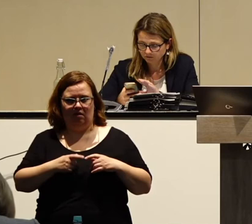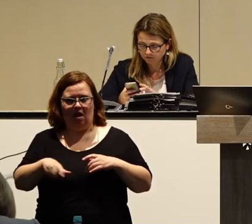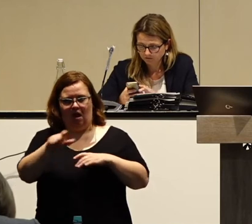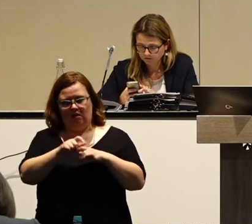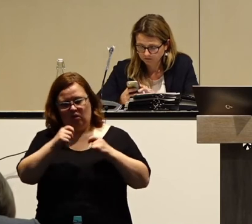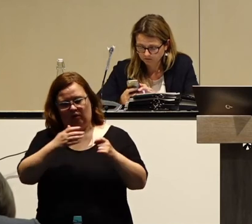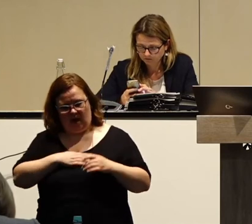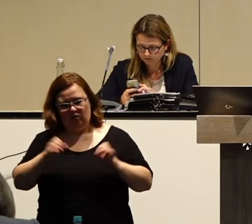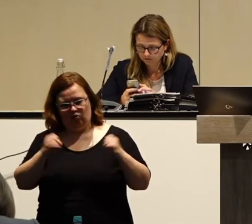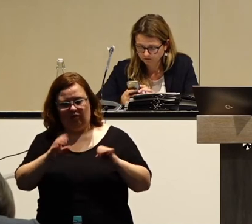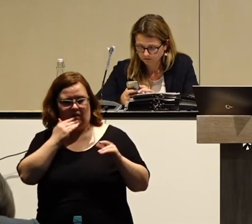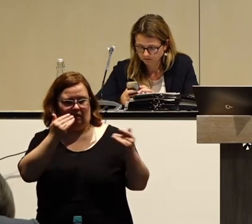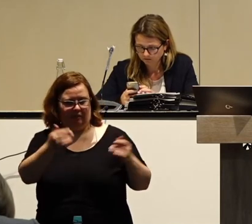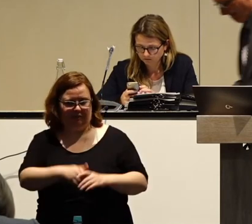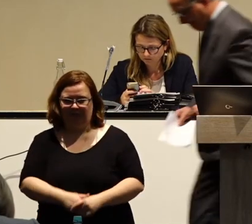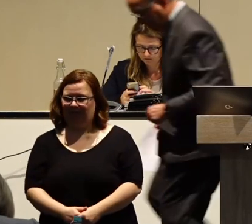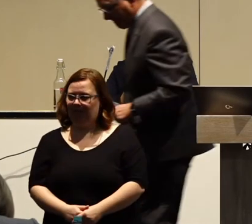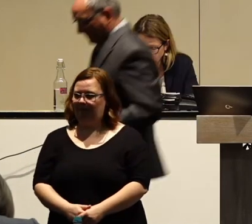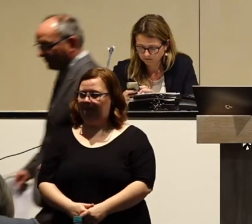Ersetzungsantrag auch zustimmen. Ich danke Ihnen.